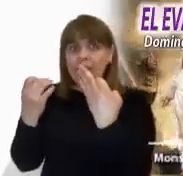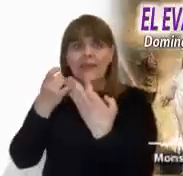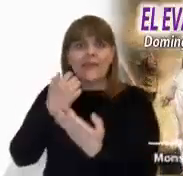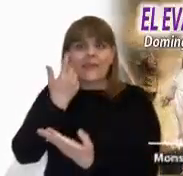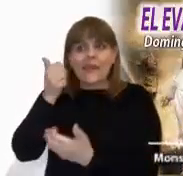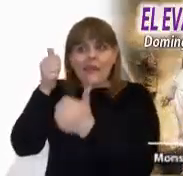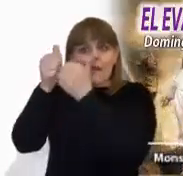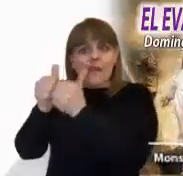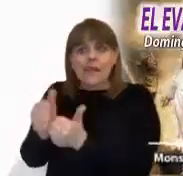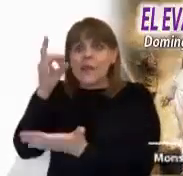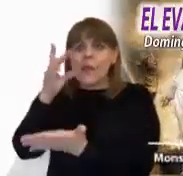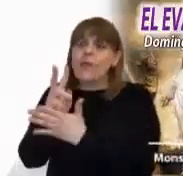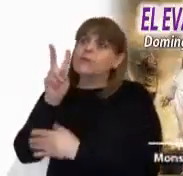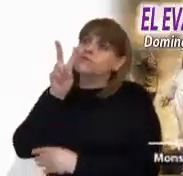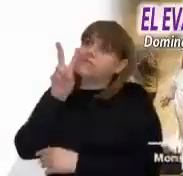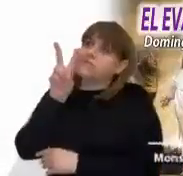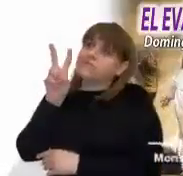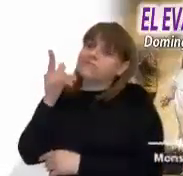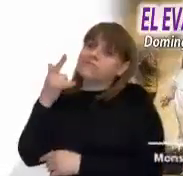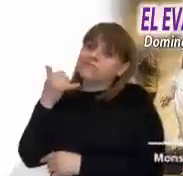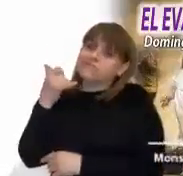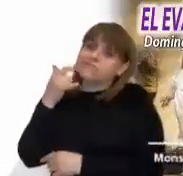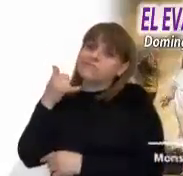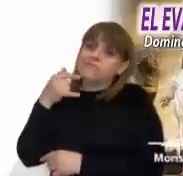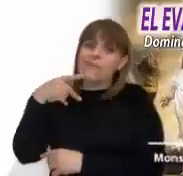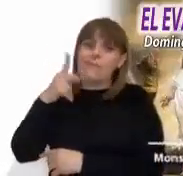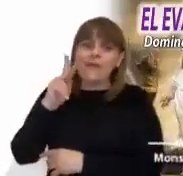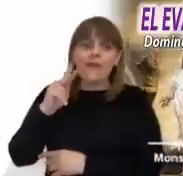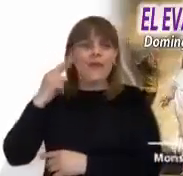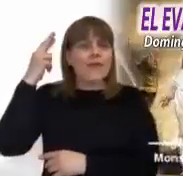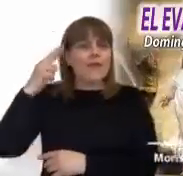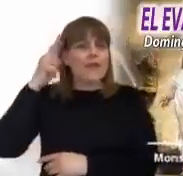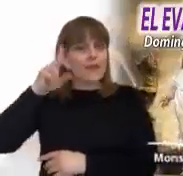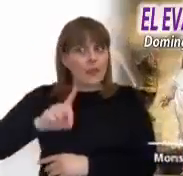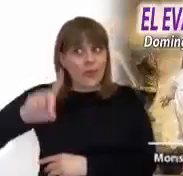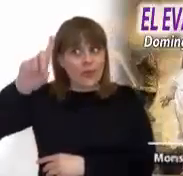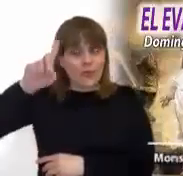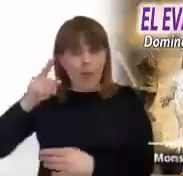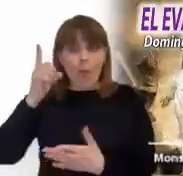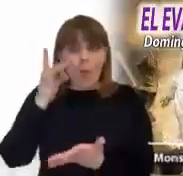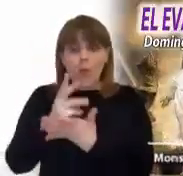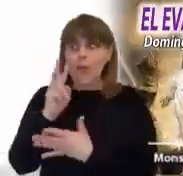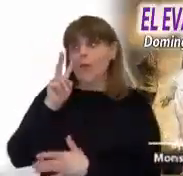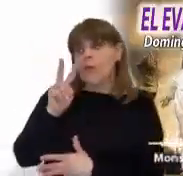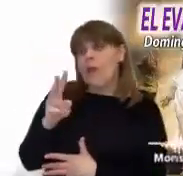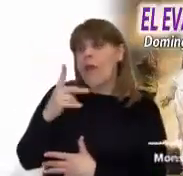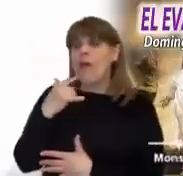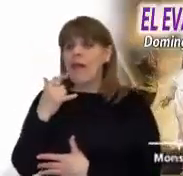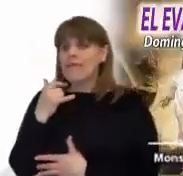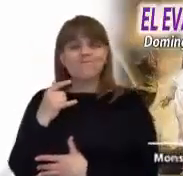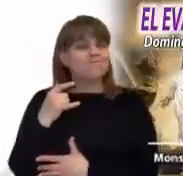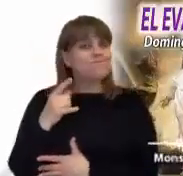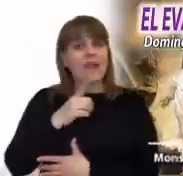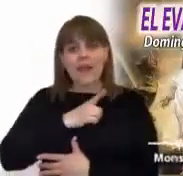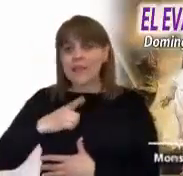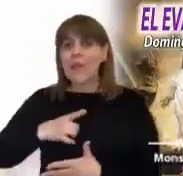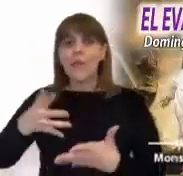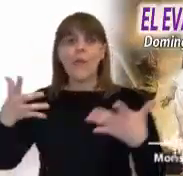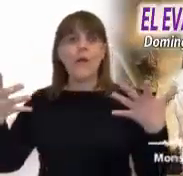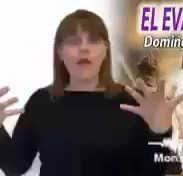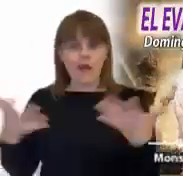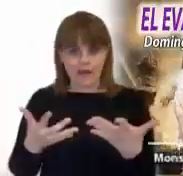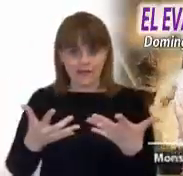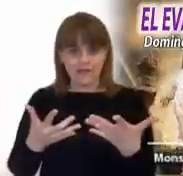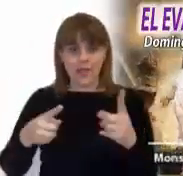quedarse solamente contemplando. Pero el reino de Dios no es solo contemplar, sino construir